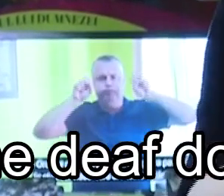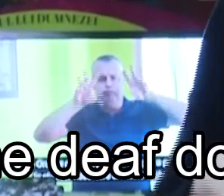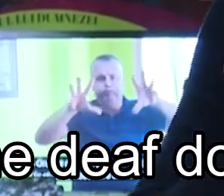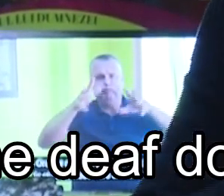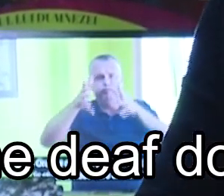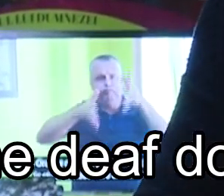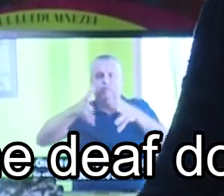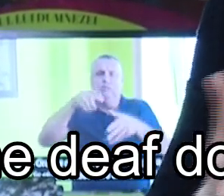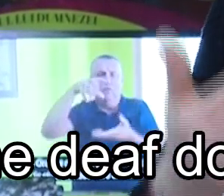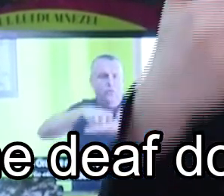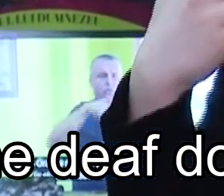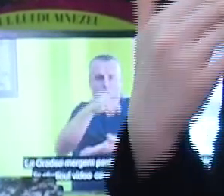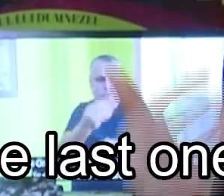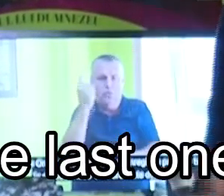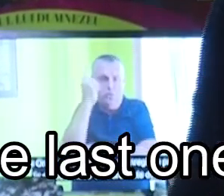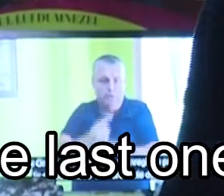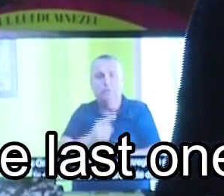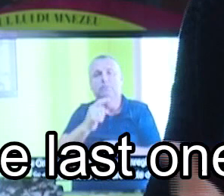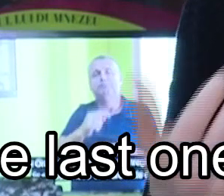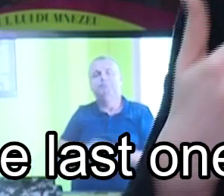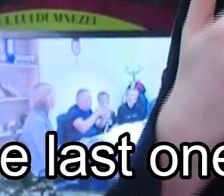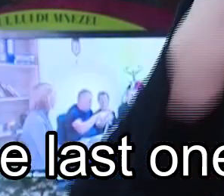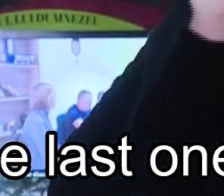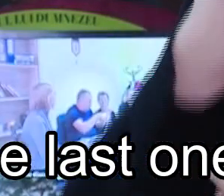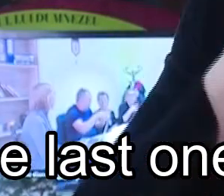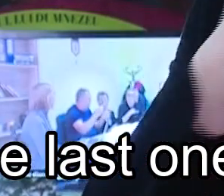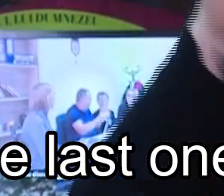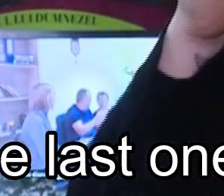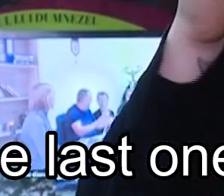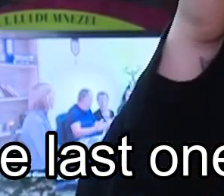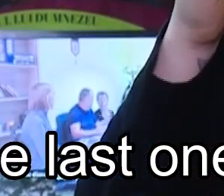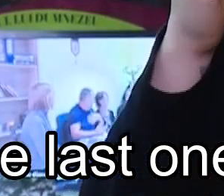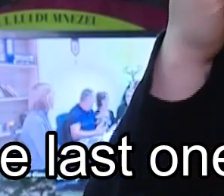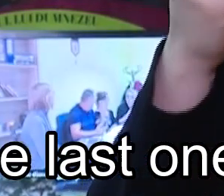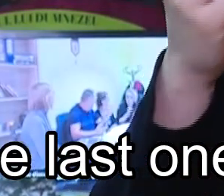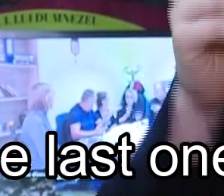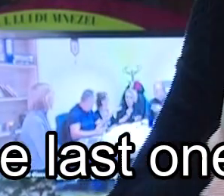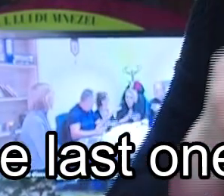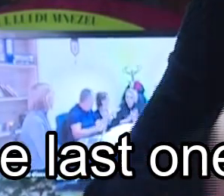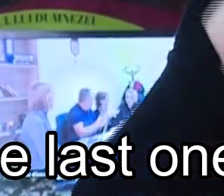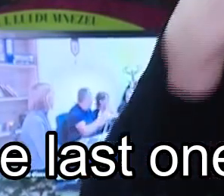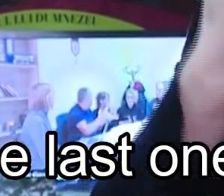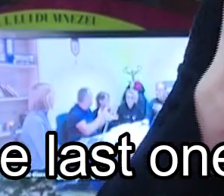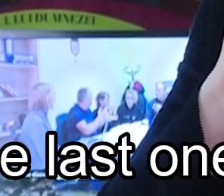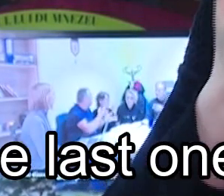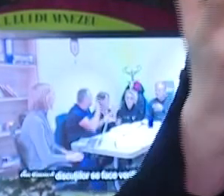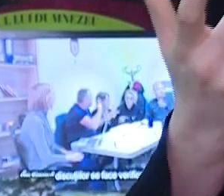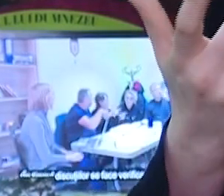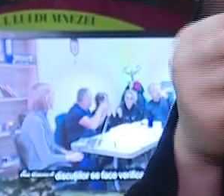nu au informațiile sau le primesc, chiar sunt ultimii care află aceste informații, când află